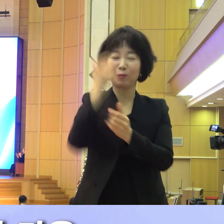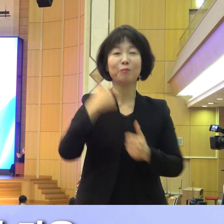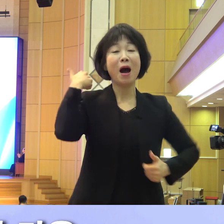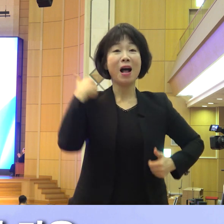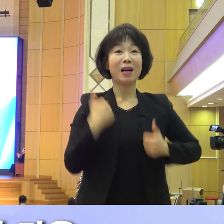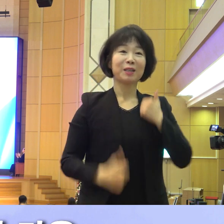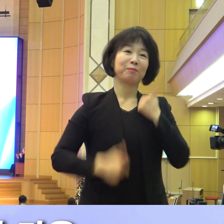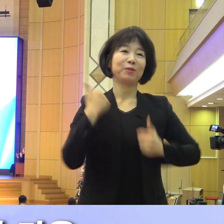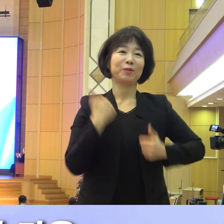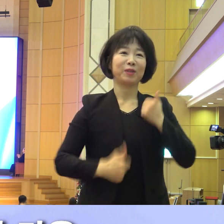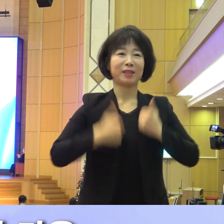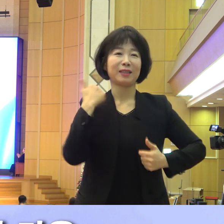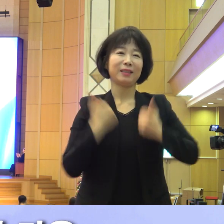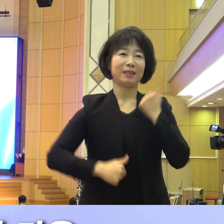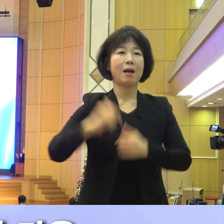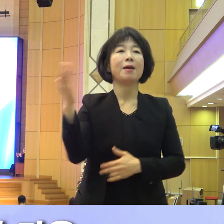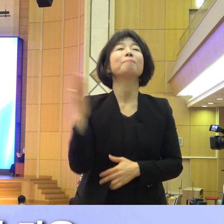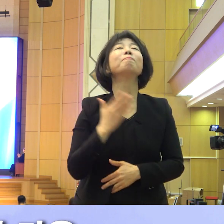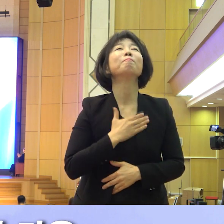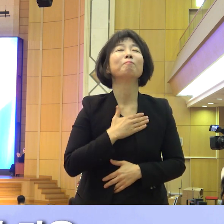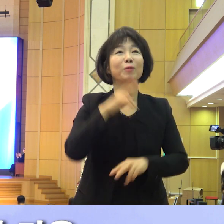샘솟는 기쁨 내게